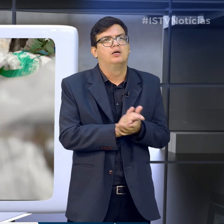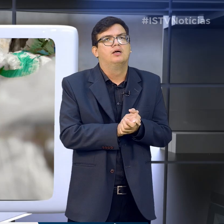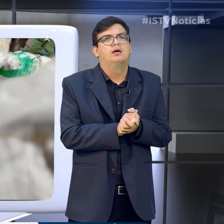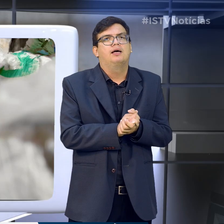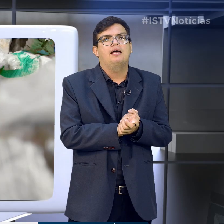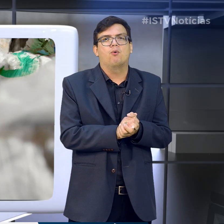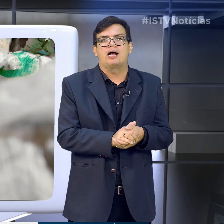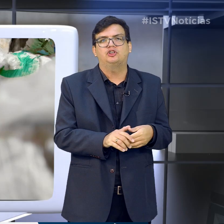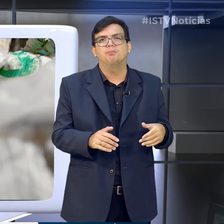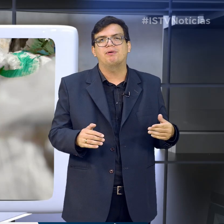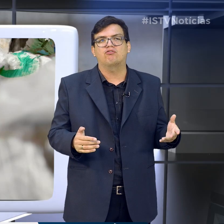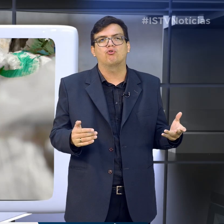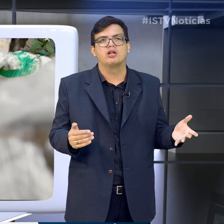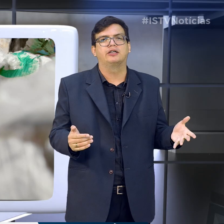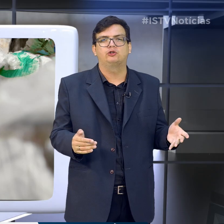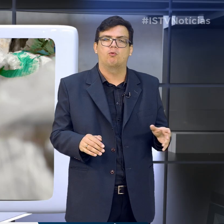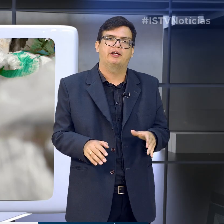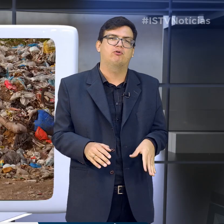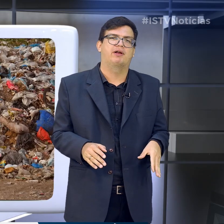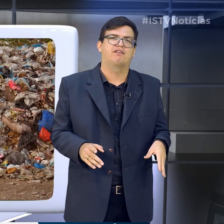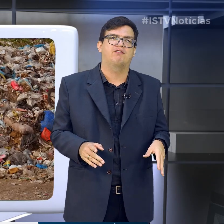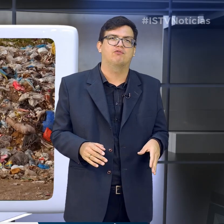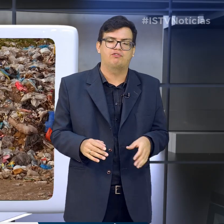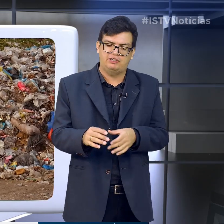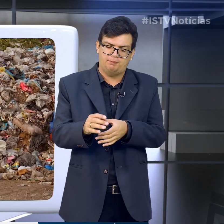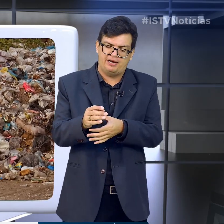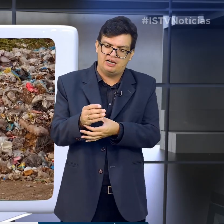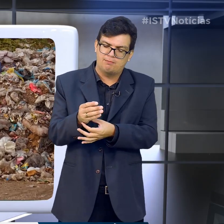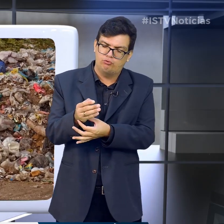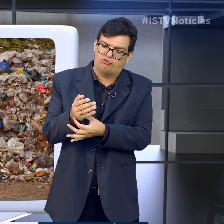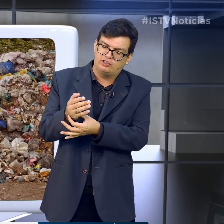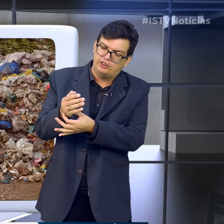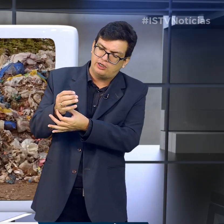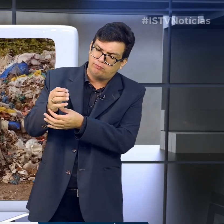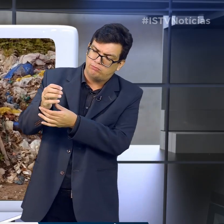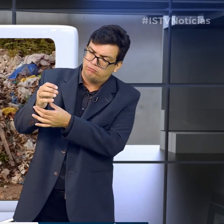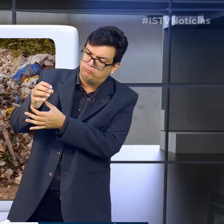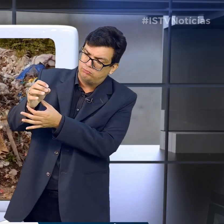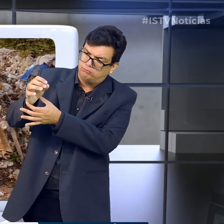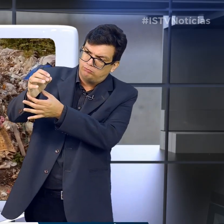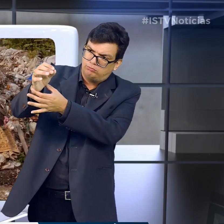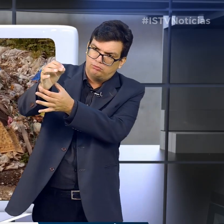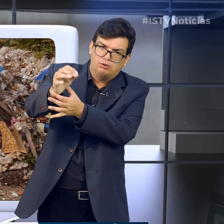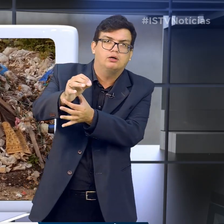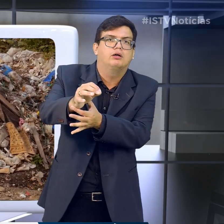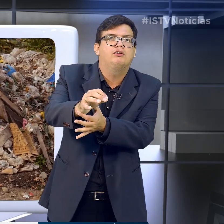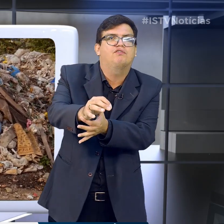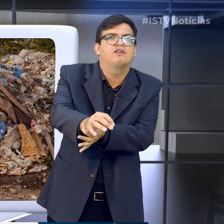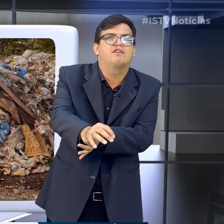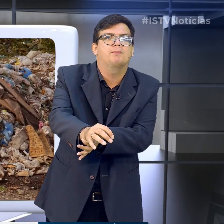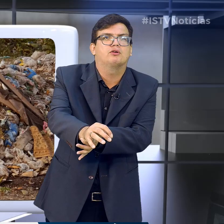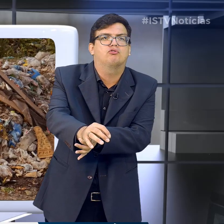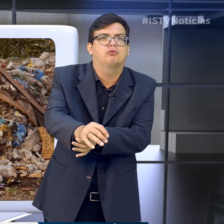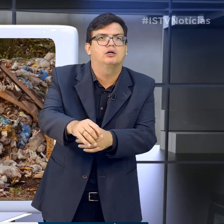eu acho impressionante como aqui no Brasil você tem que pegar na mãozinha e fazer a pessoa